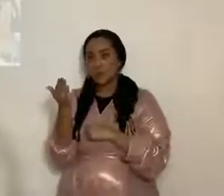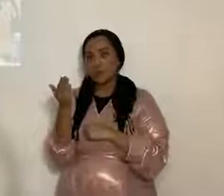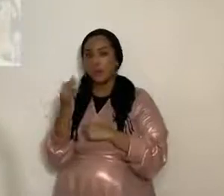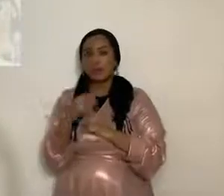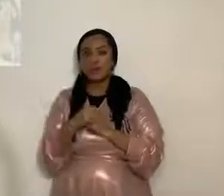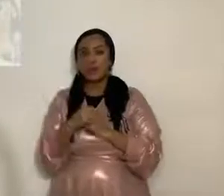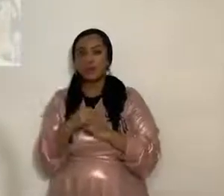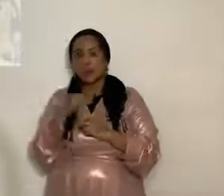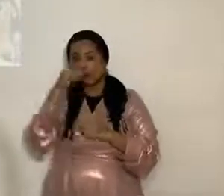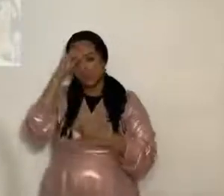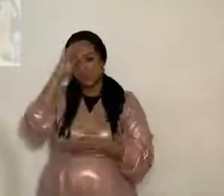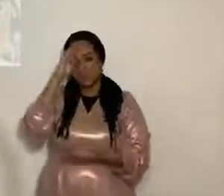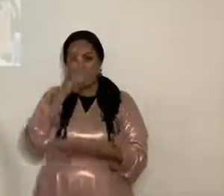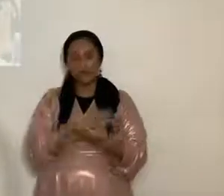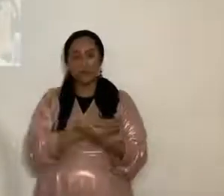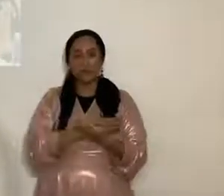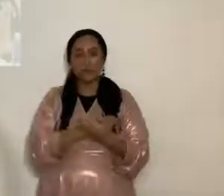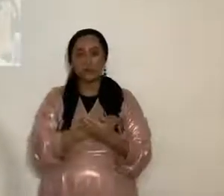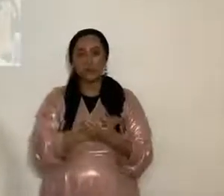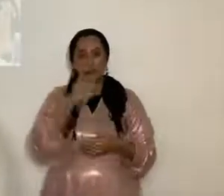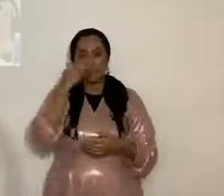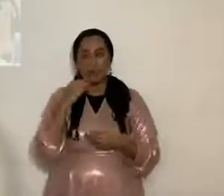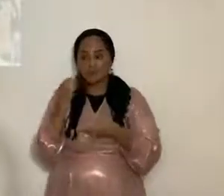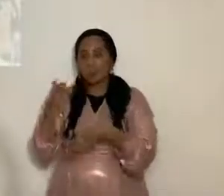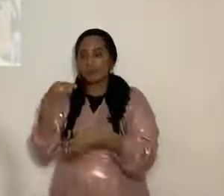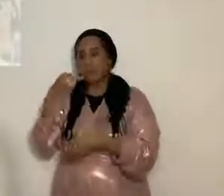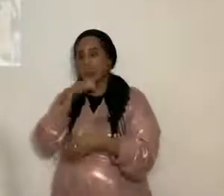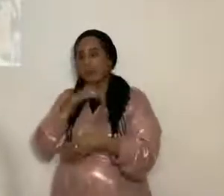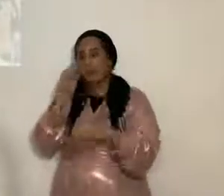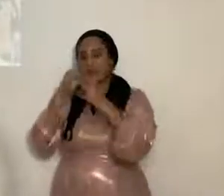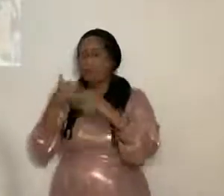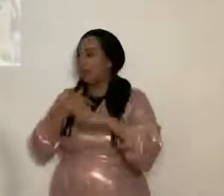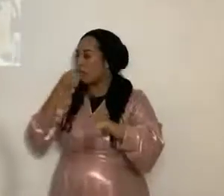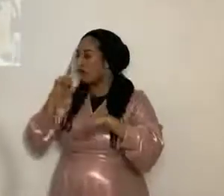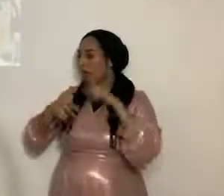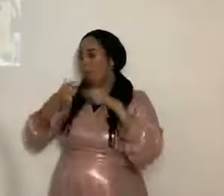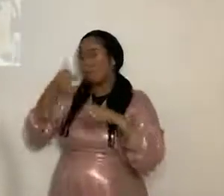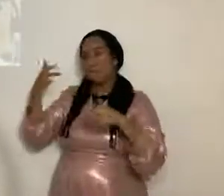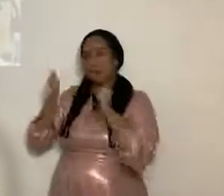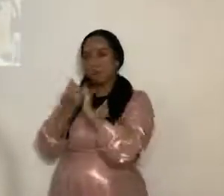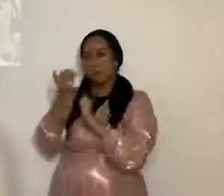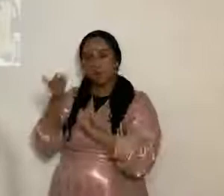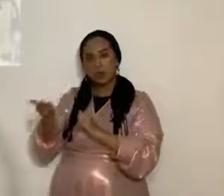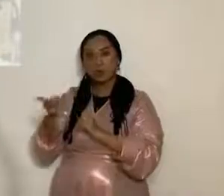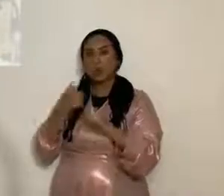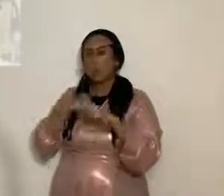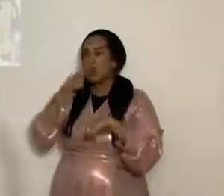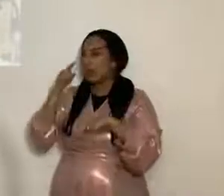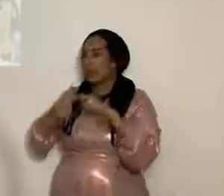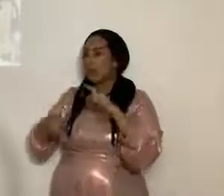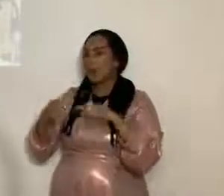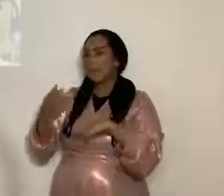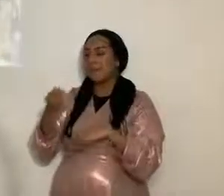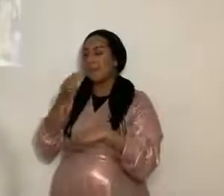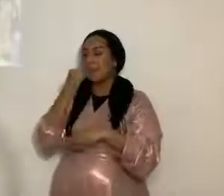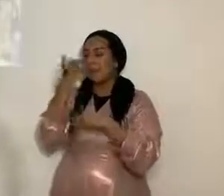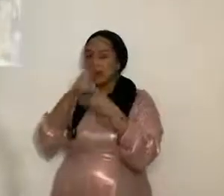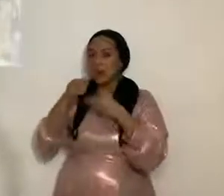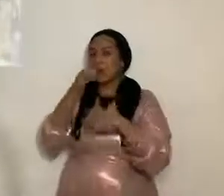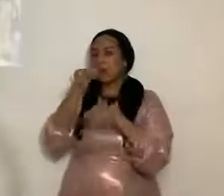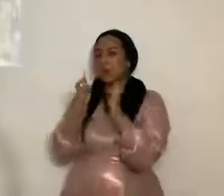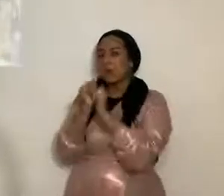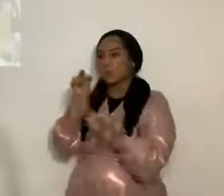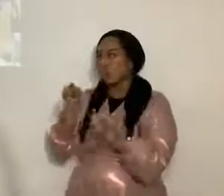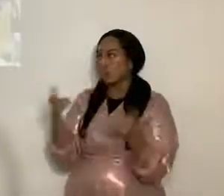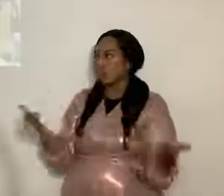varón de Elohim le dijo a este falso profeta: no podré volver contigo ni iré contigo, ni tampoco comeré pan ni beberé agua